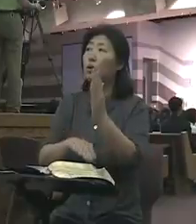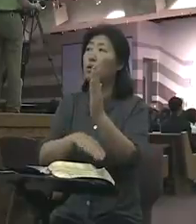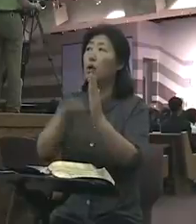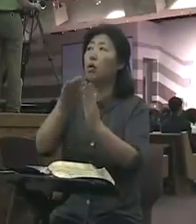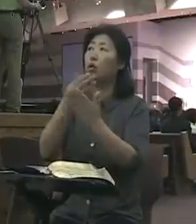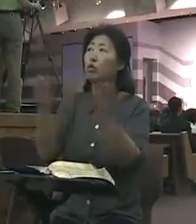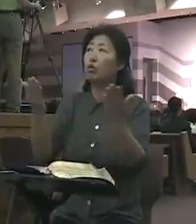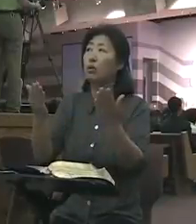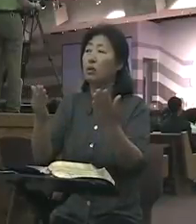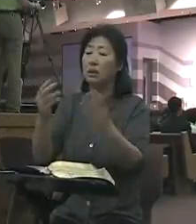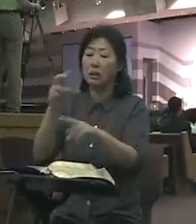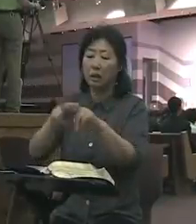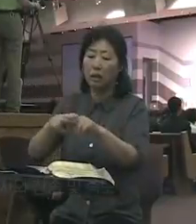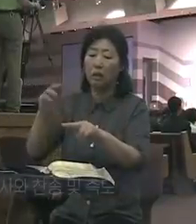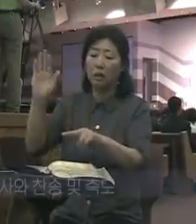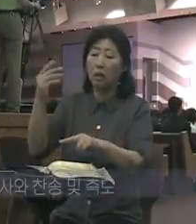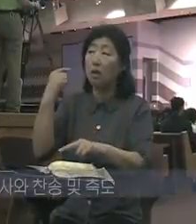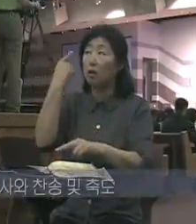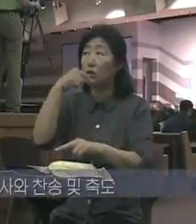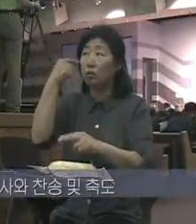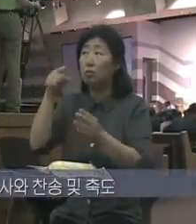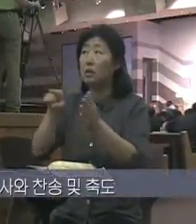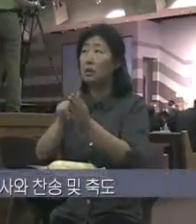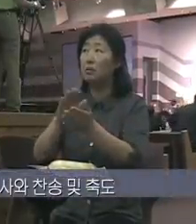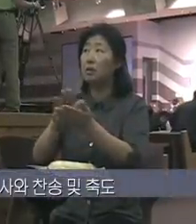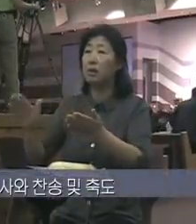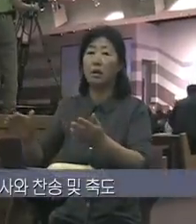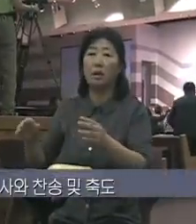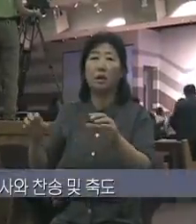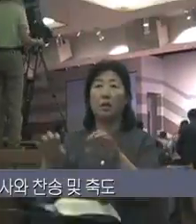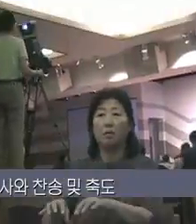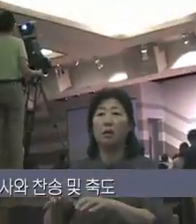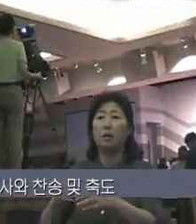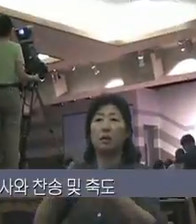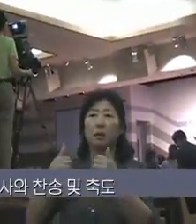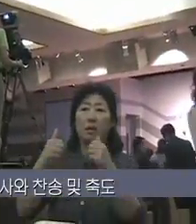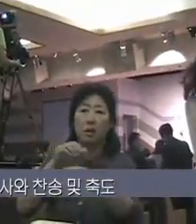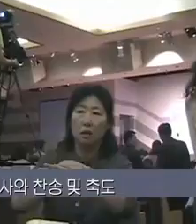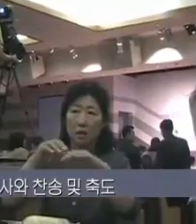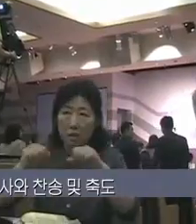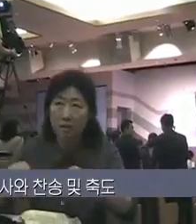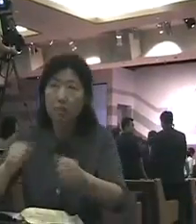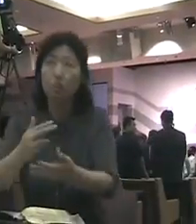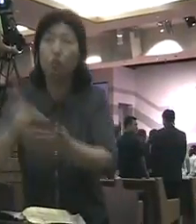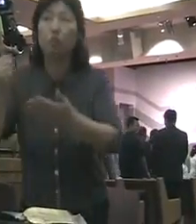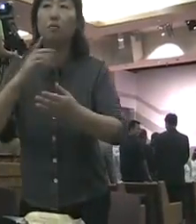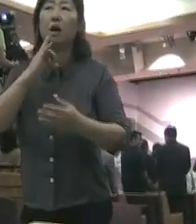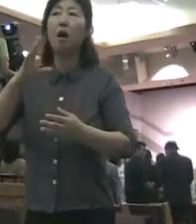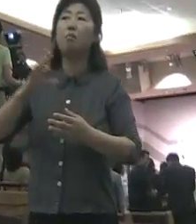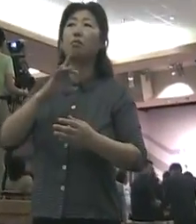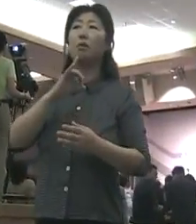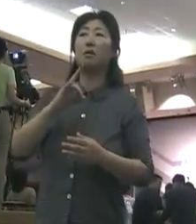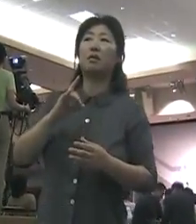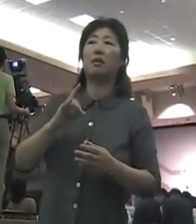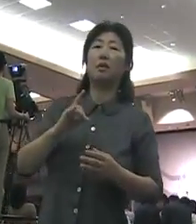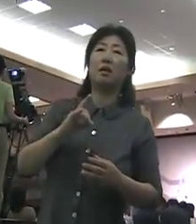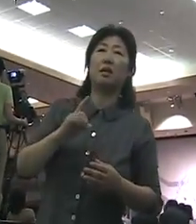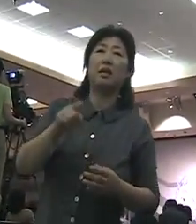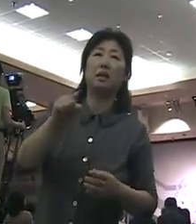믿습니다. 우리 다 같이 일어나서 옆에 계신 분들과 함께 인사 나누죠. 주님 한 분만으로만 이렇게 한번